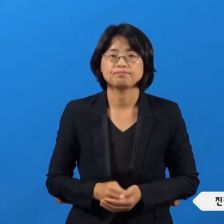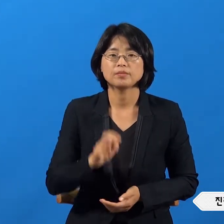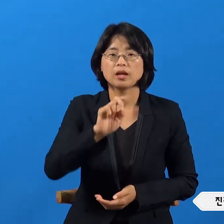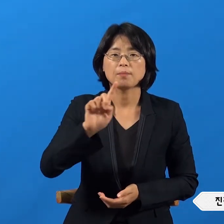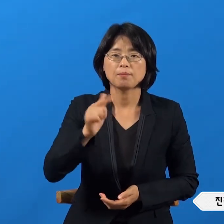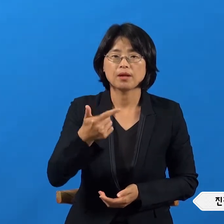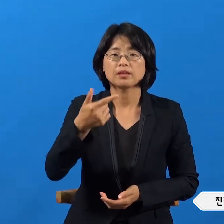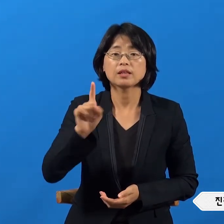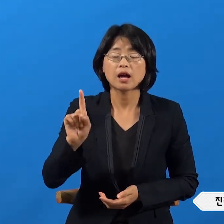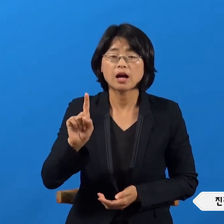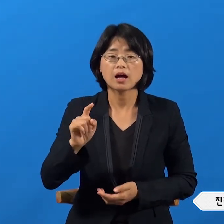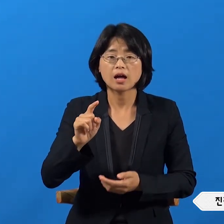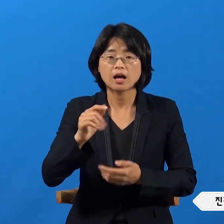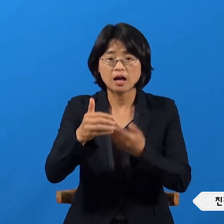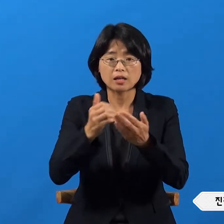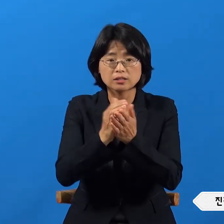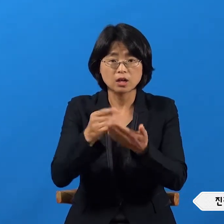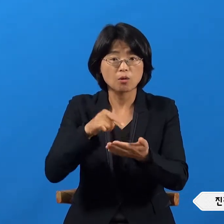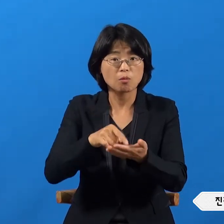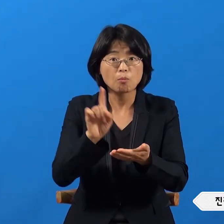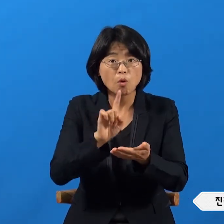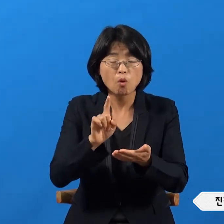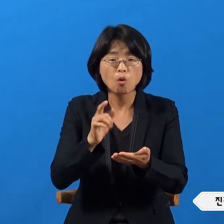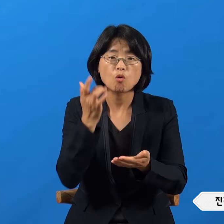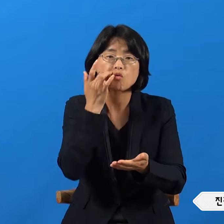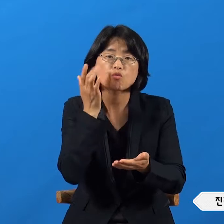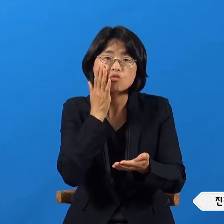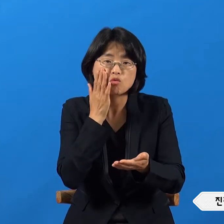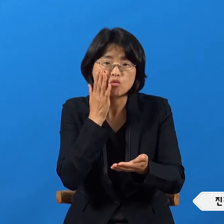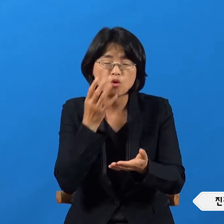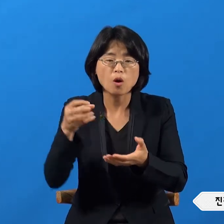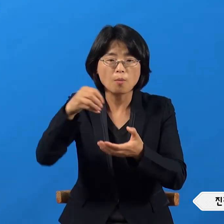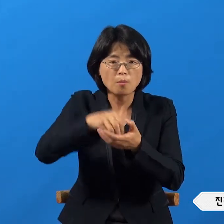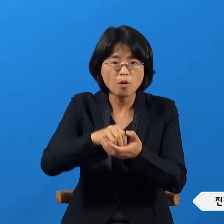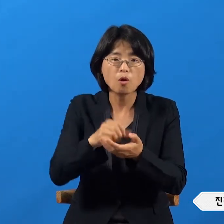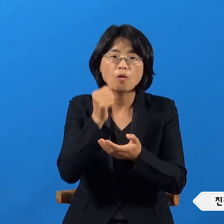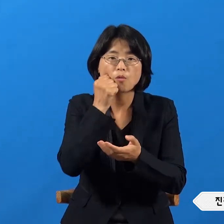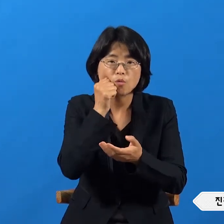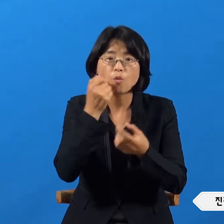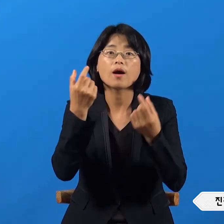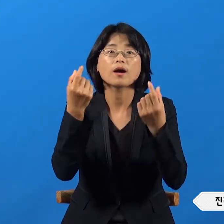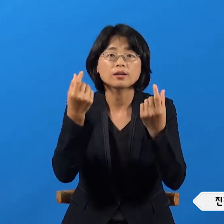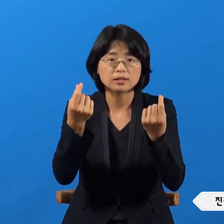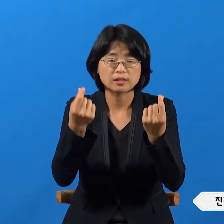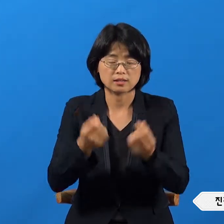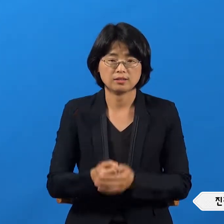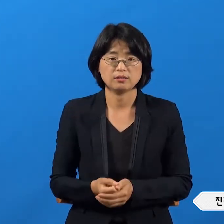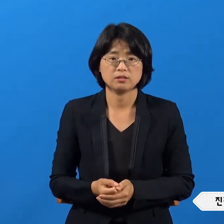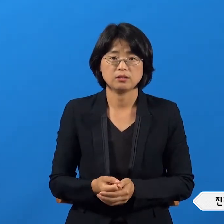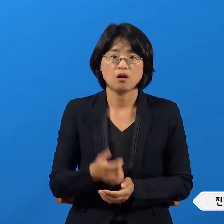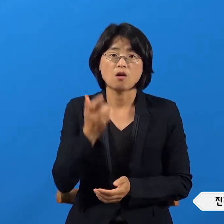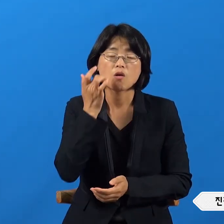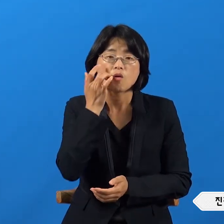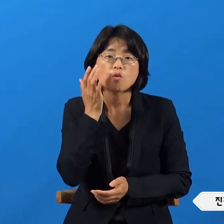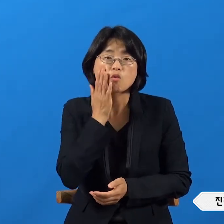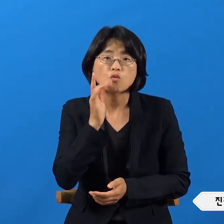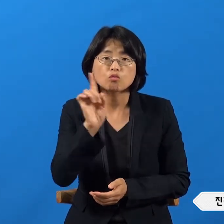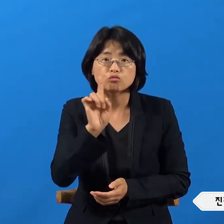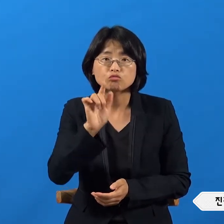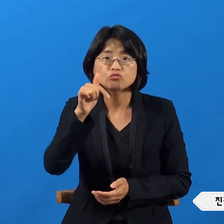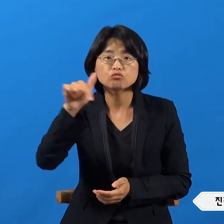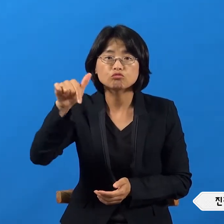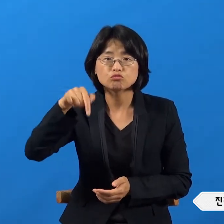꿀 섞인 과자 같도다. 꿀하면 그 당시에 가장 좋은 음식입니다. 시편 기자가 하나님의